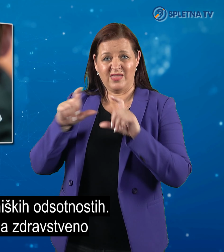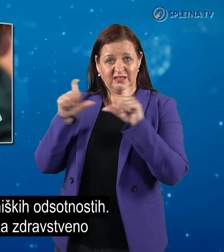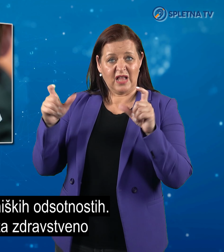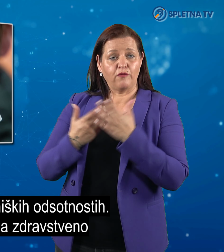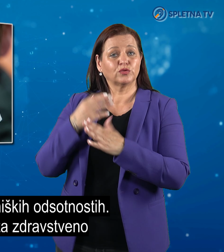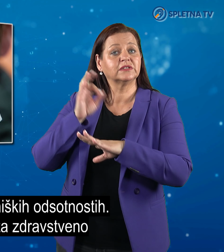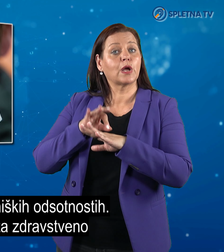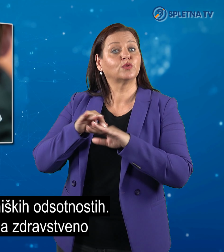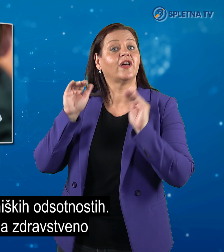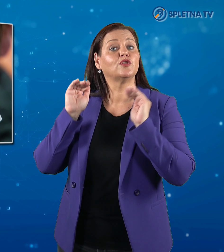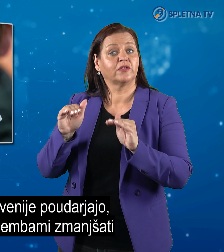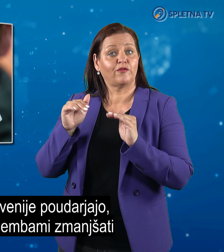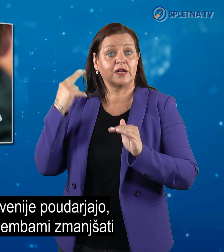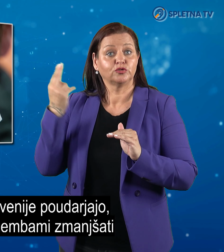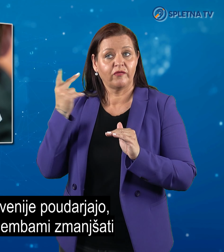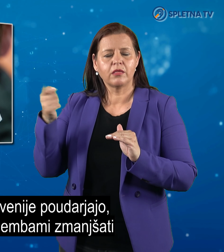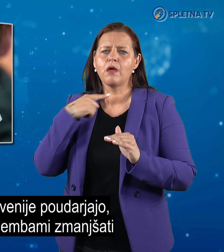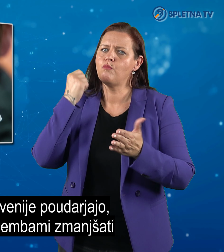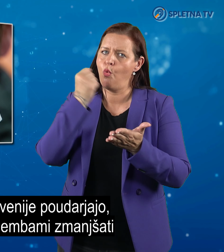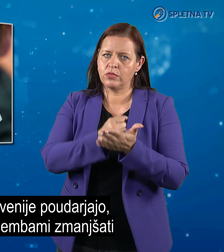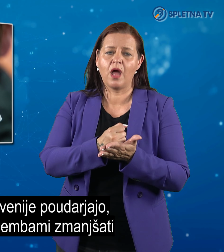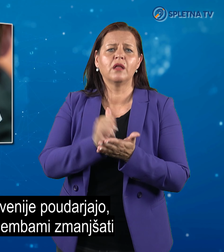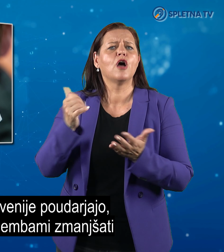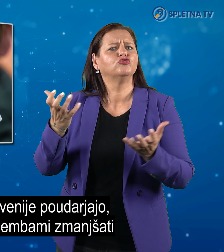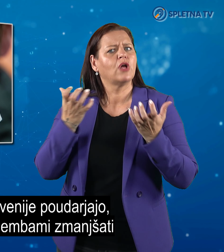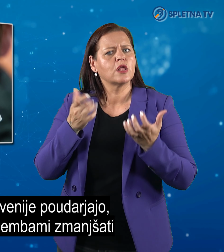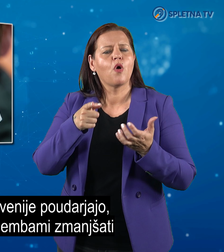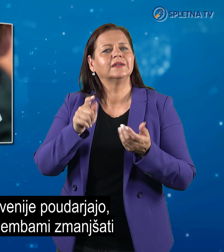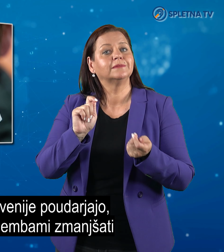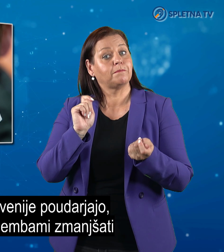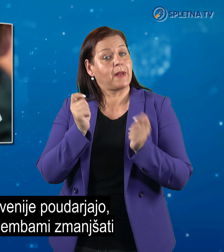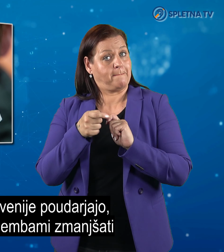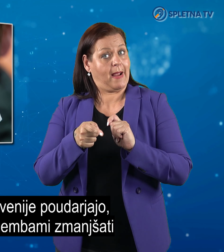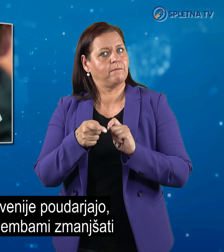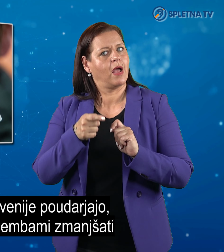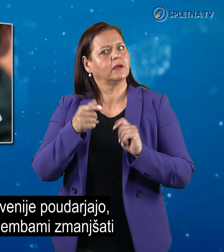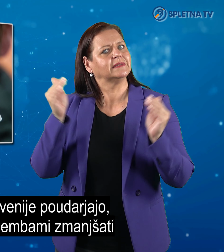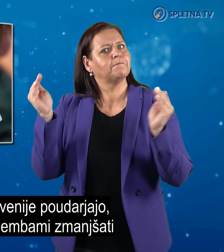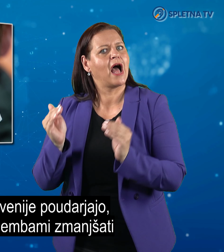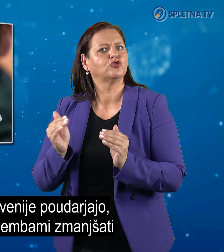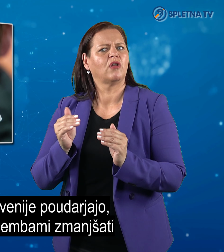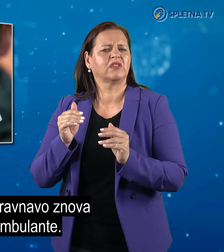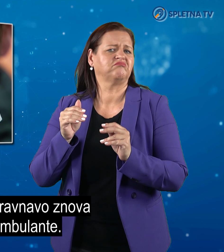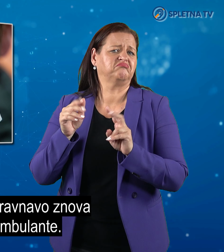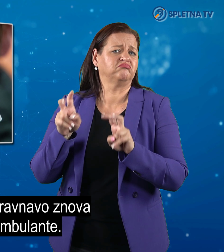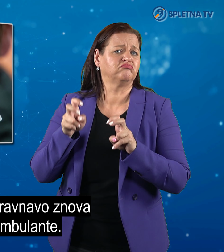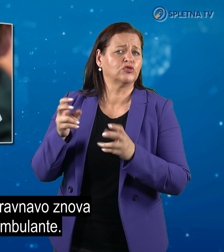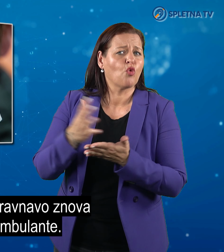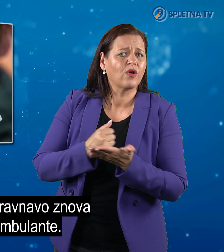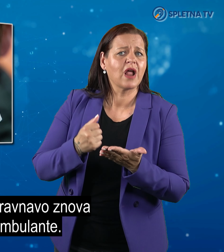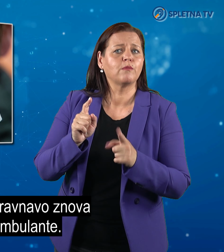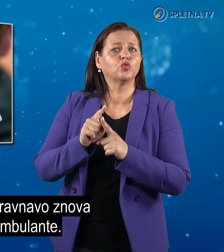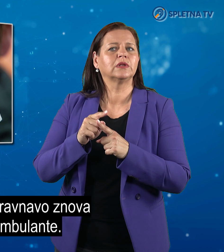Na Zavodu za zdravstveno zavarovanje Slovenije poudarjajo, da želijo s spremembami zmanjšati zlorabe in